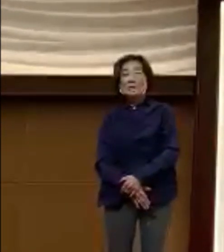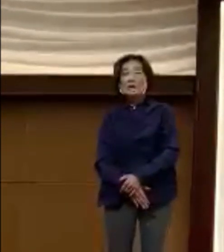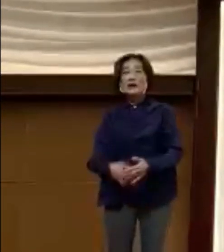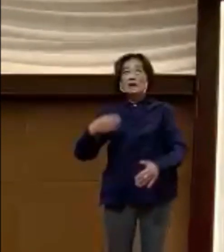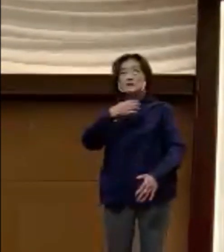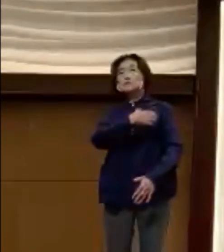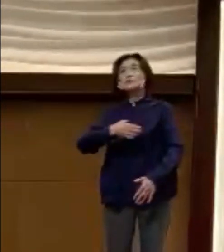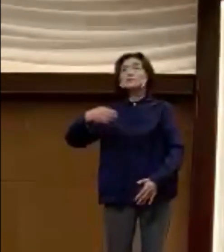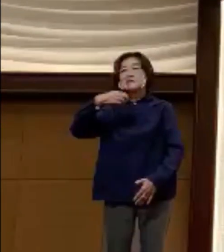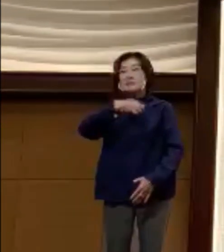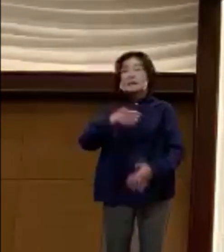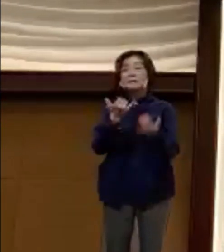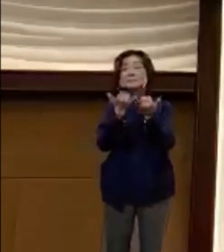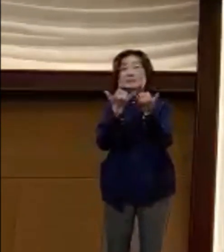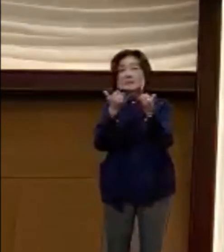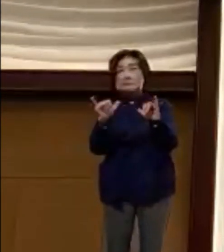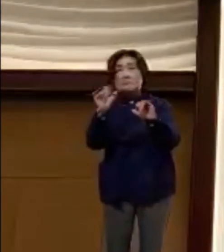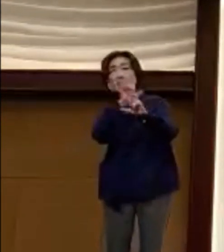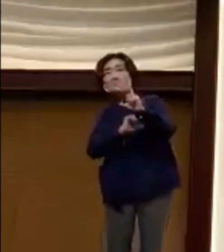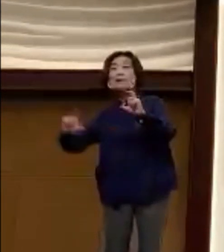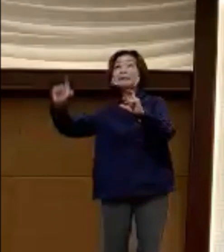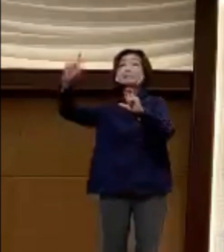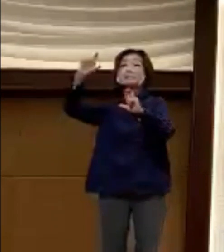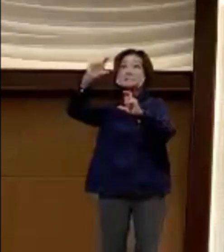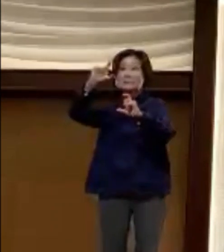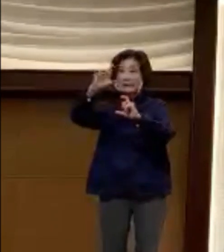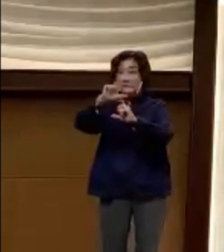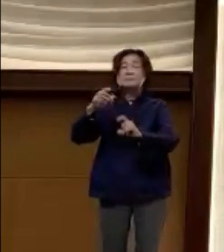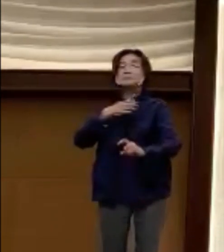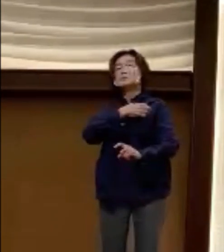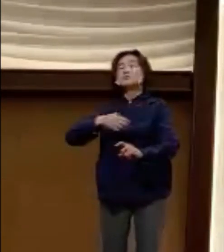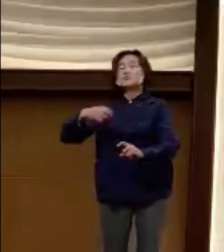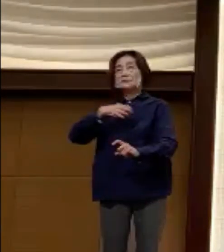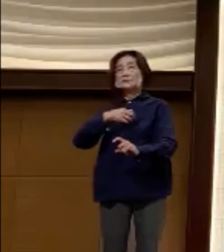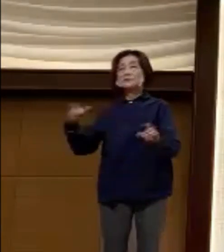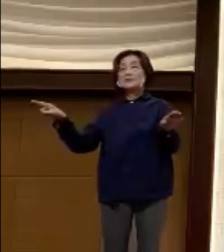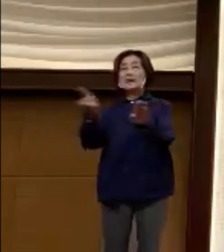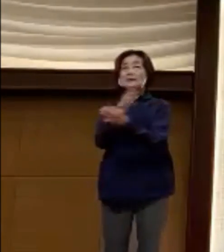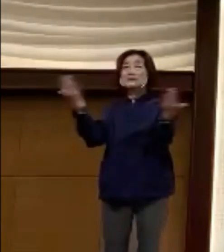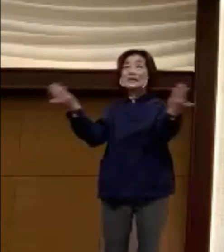今を苦しんでおられる方々ますます苦しくしました。